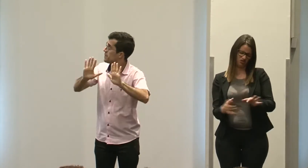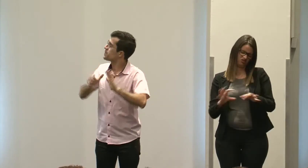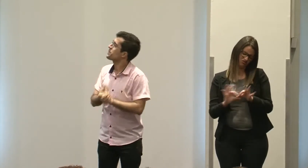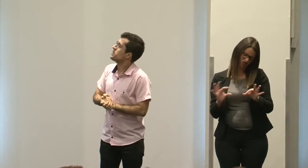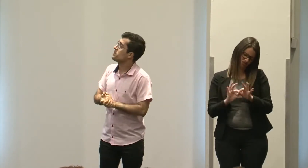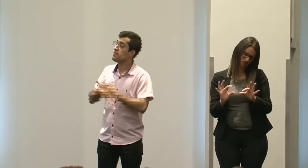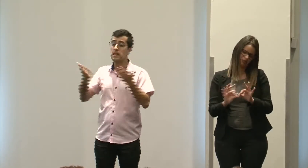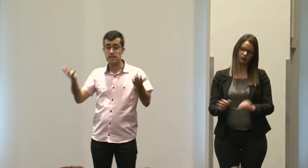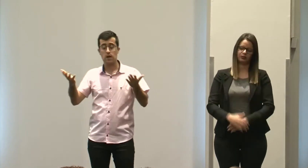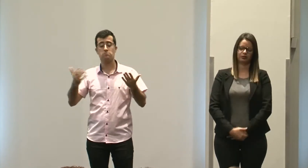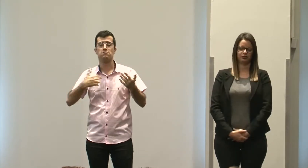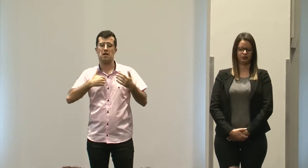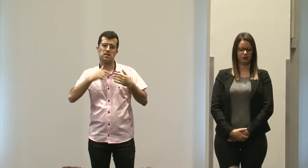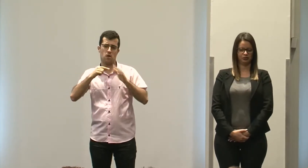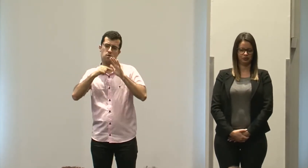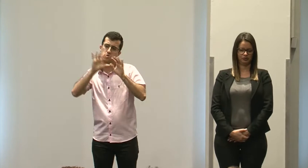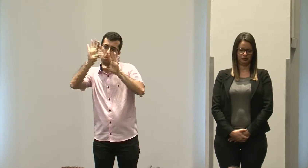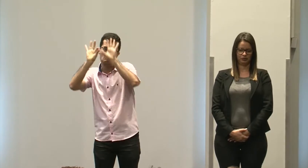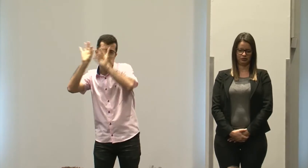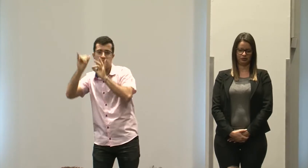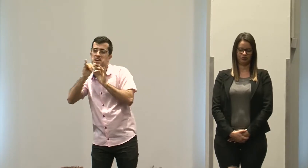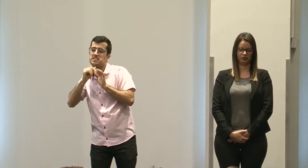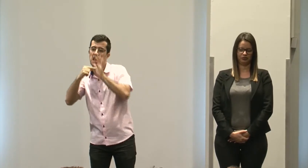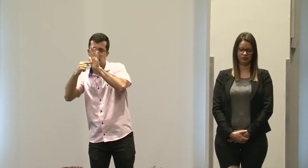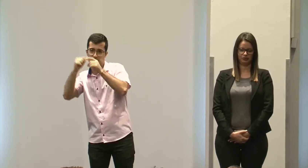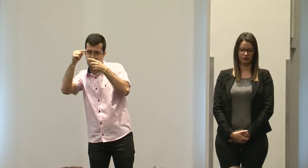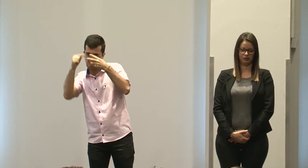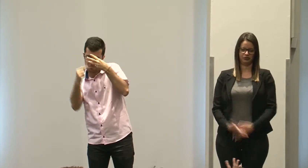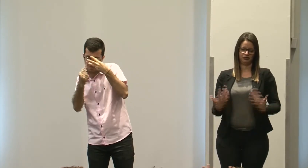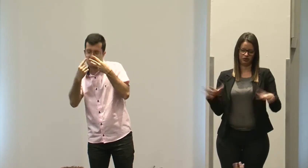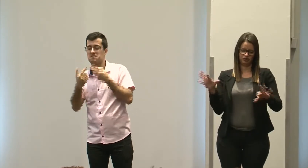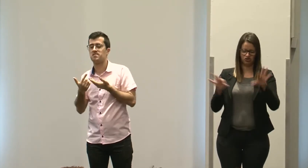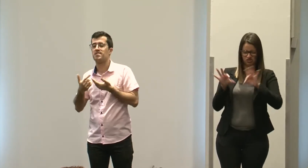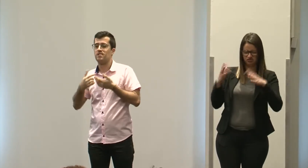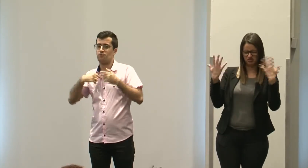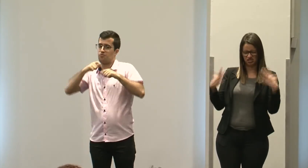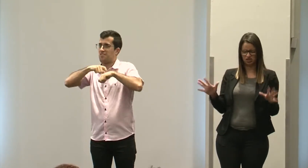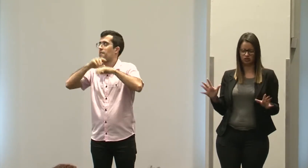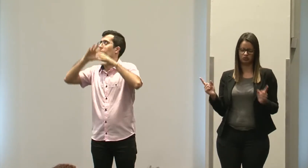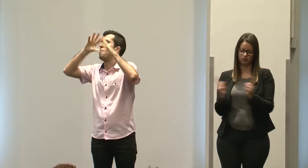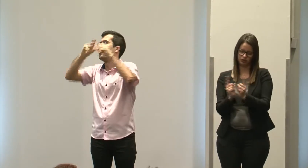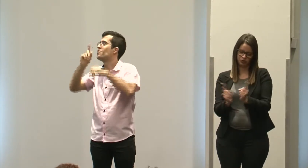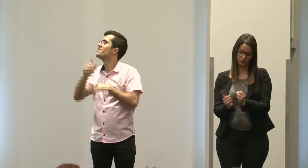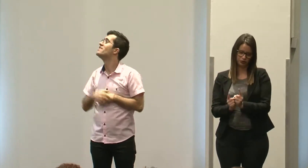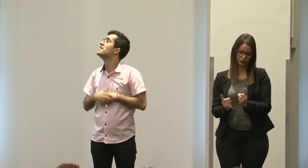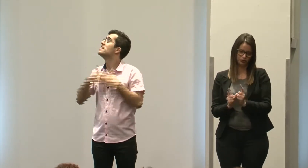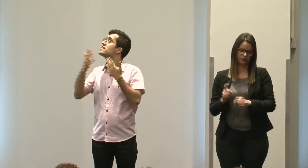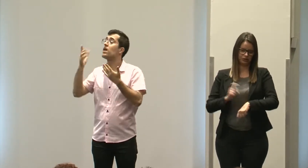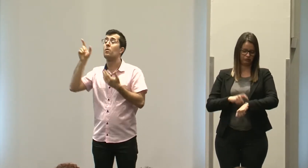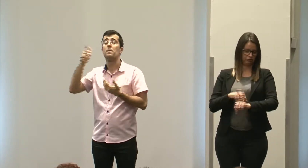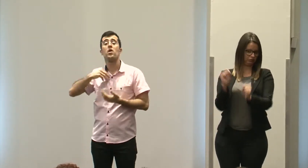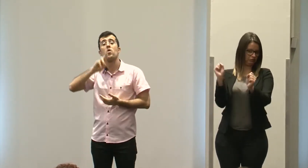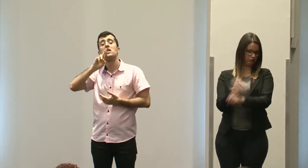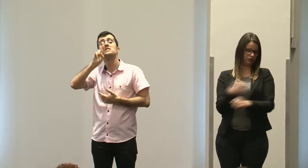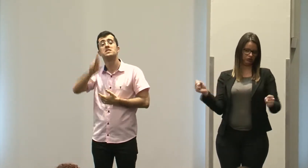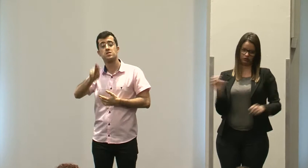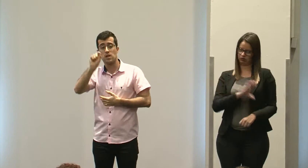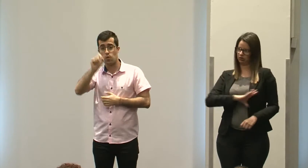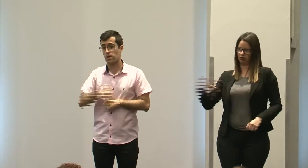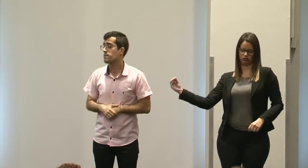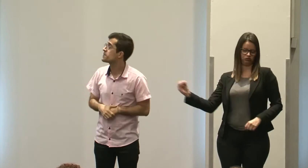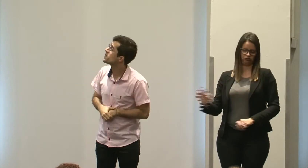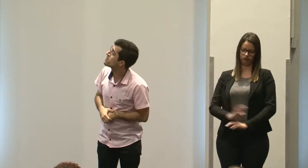Já falei sobre isso. Bom, então, foram localizados os verbetes, eu não